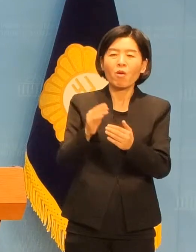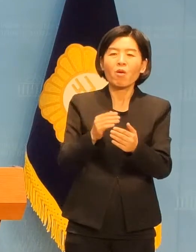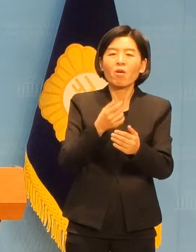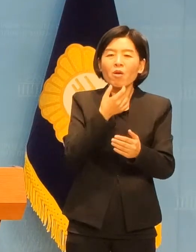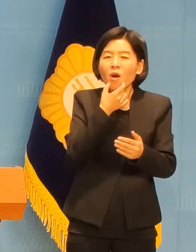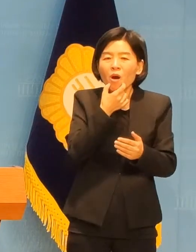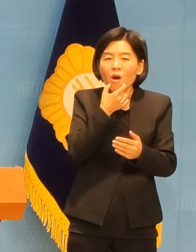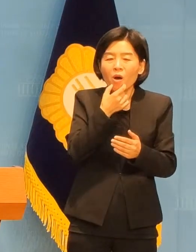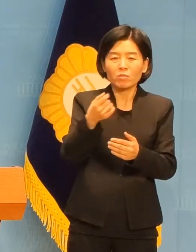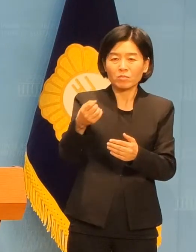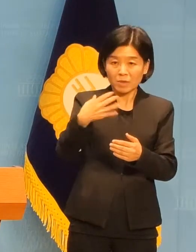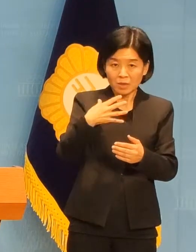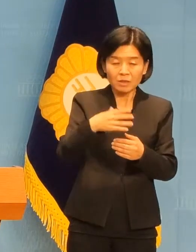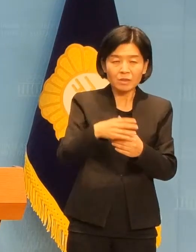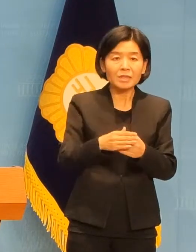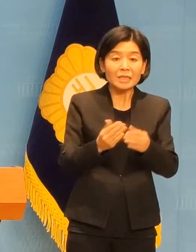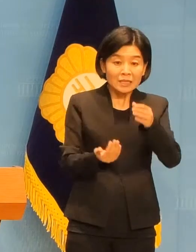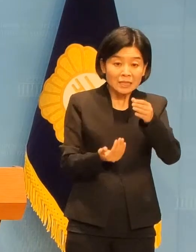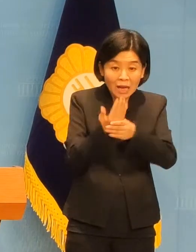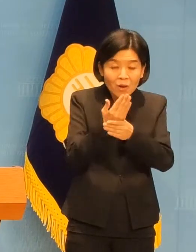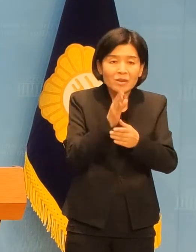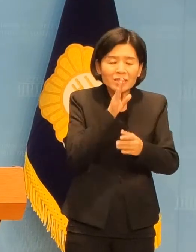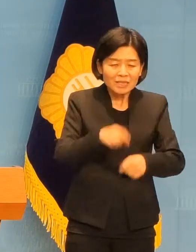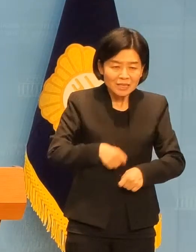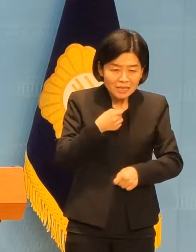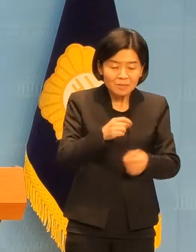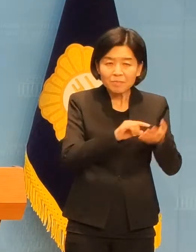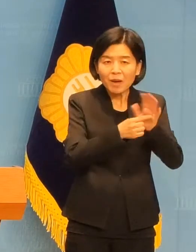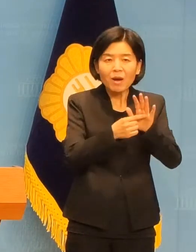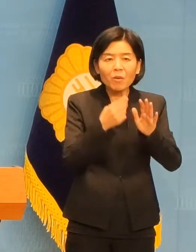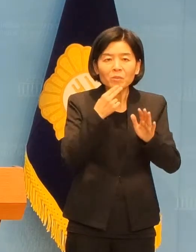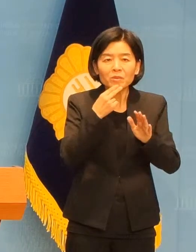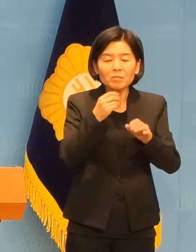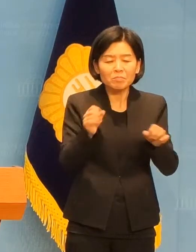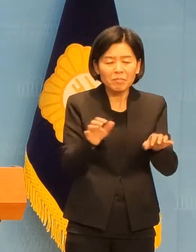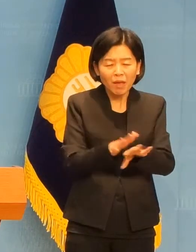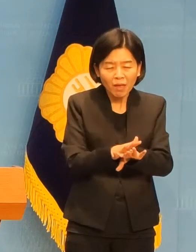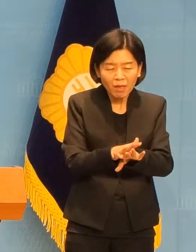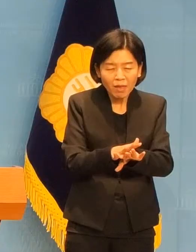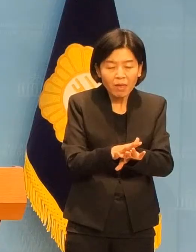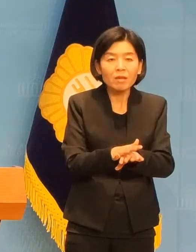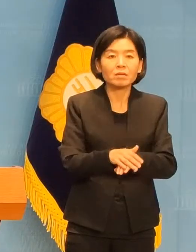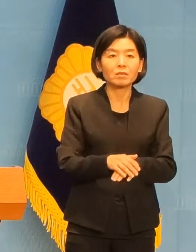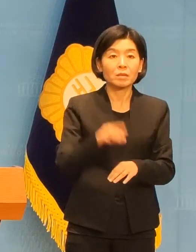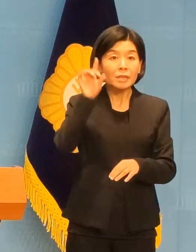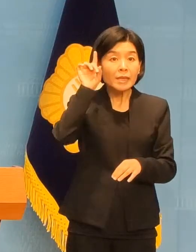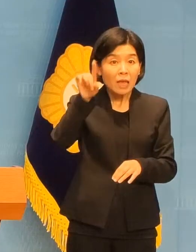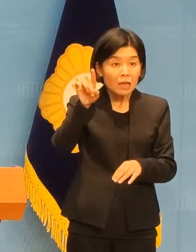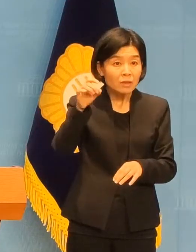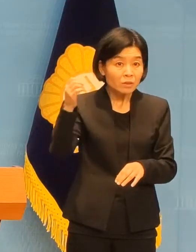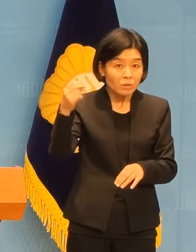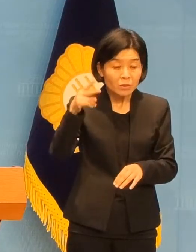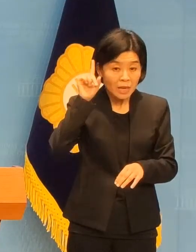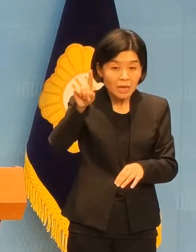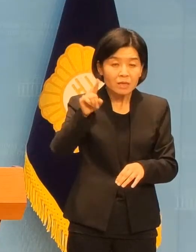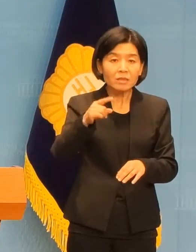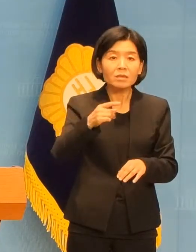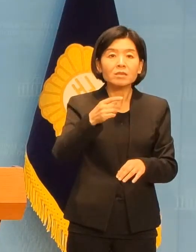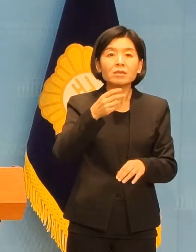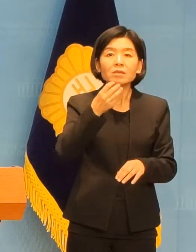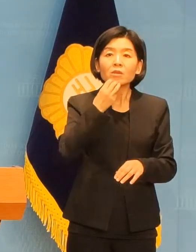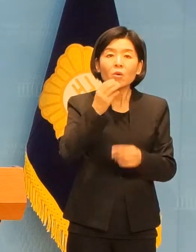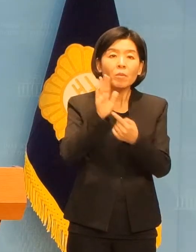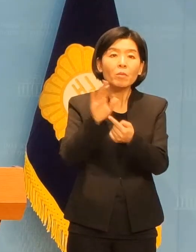사고의 진실은 밝혀지고 있지 않고 은폐되고 있는 상황임에도 불구하고 내일자로 서울시가 한강버스